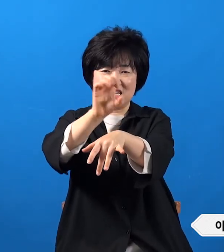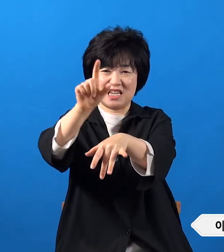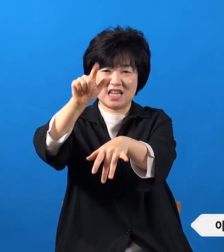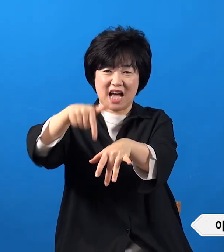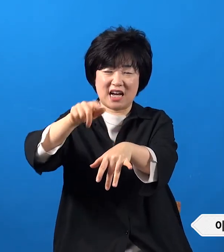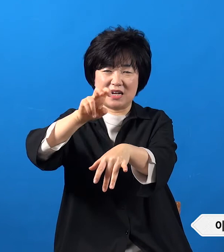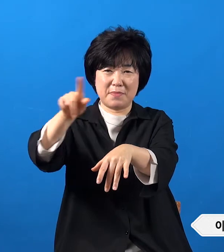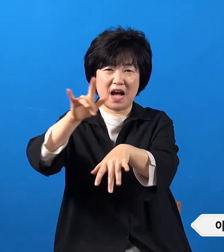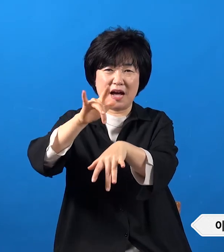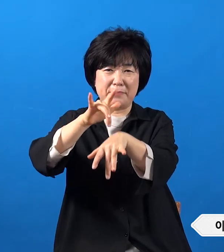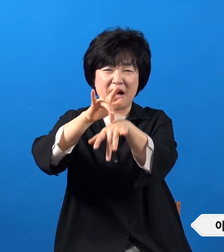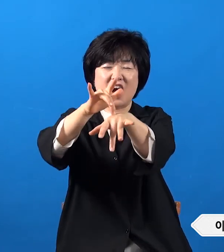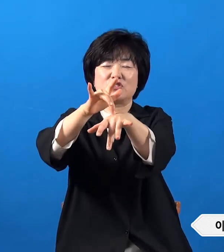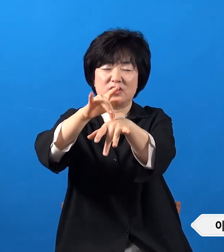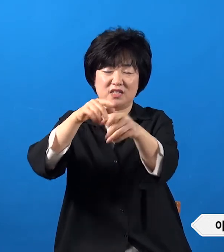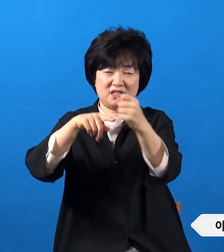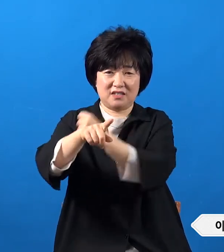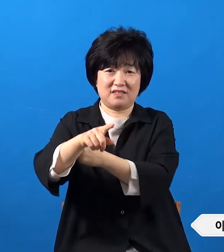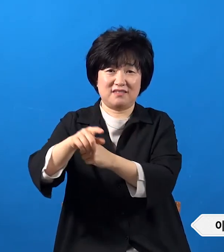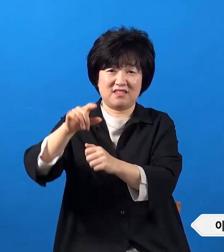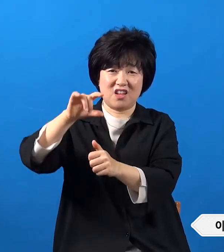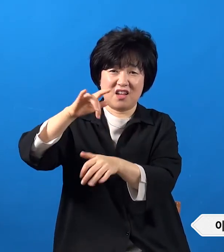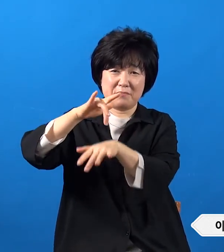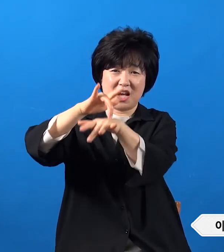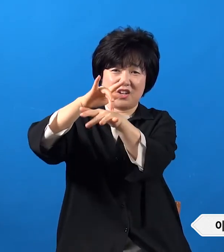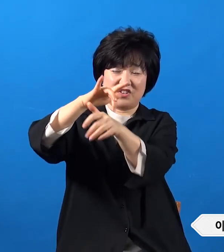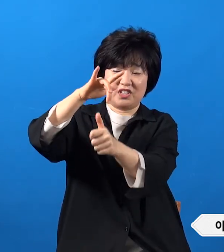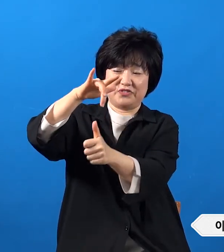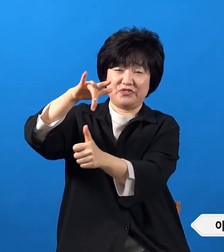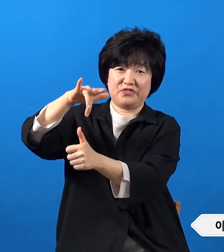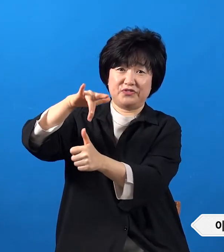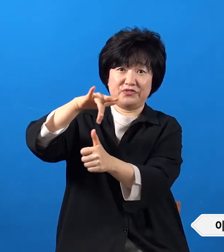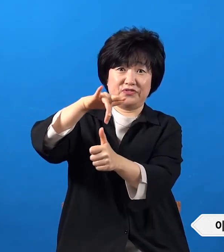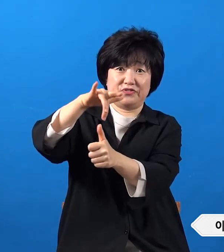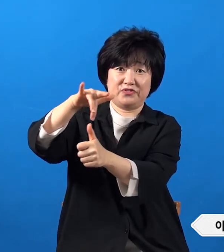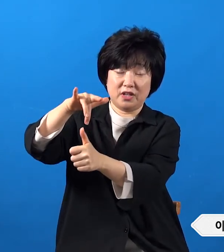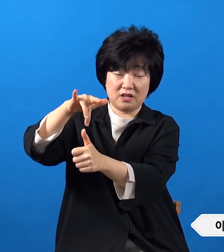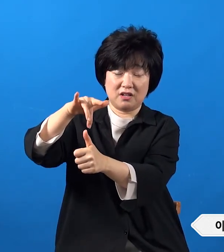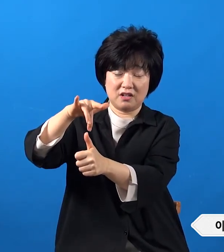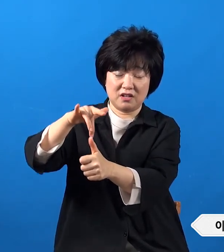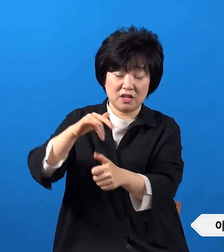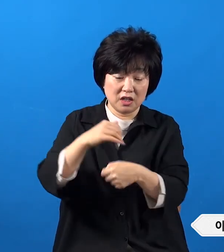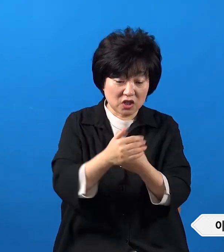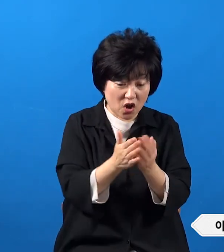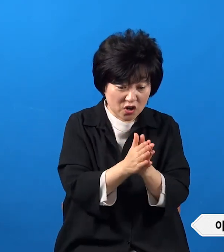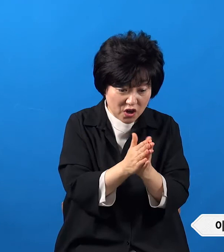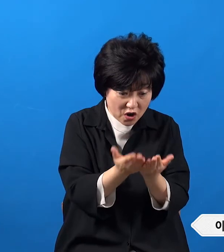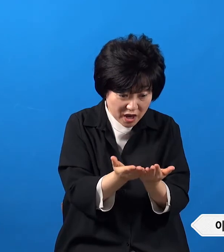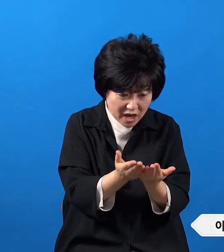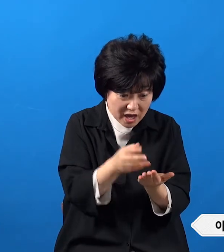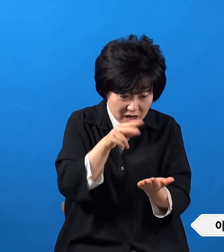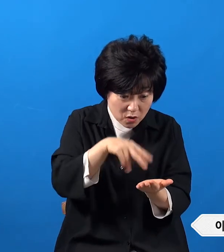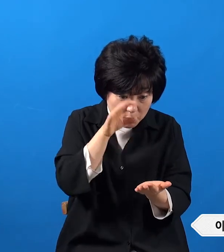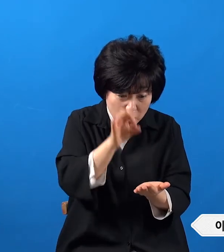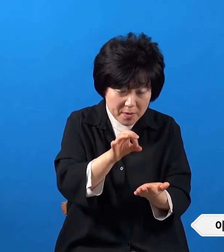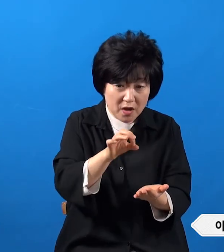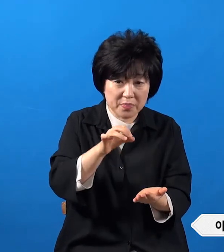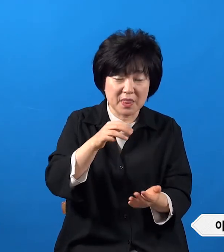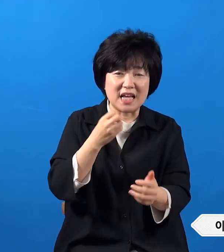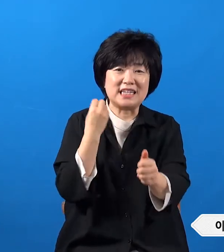단어를 번역할 때 우리말 성경에 뭐라고 번역되어 있는 거 아니? 참소자 혹은 고발자, 이렇게 번역되어